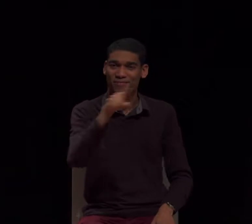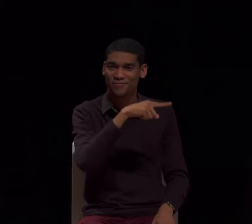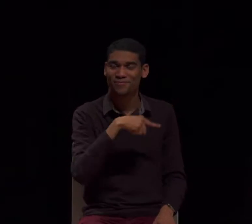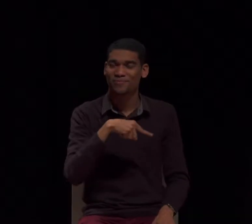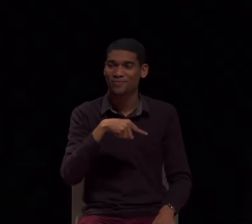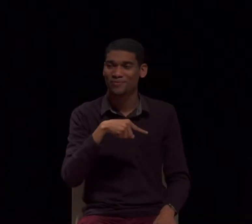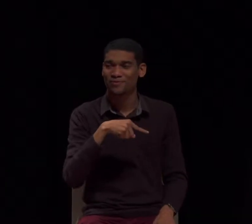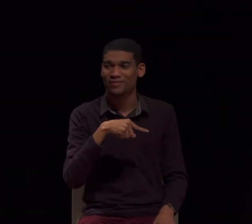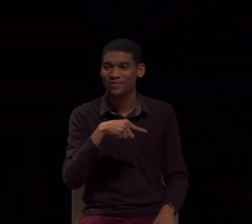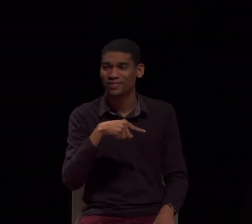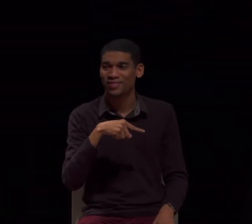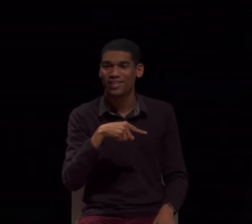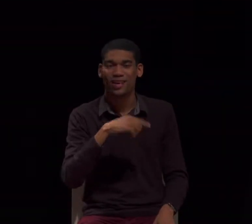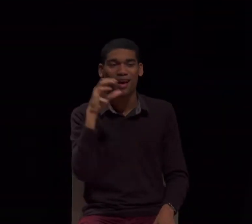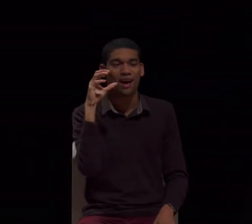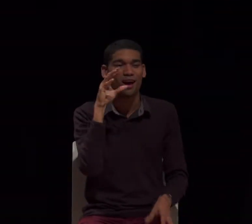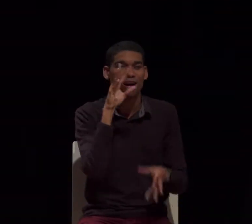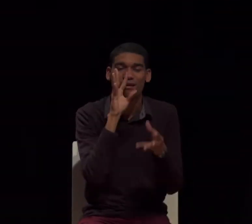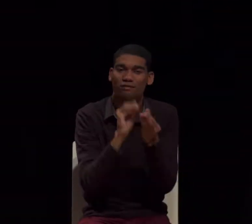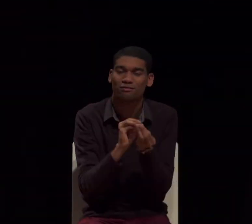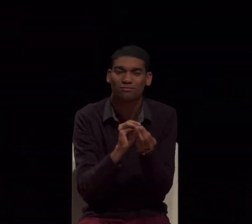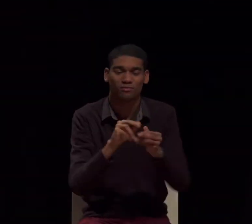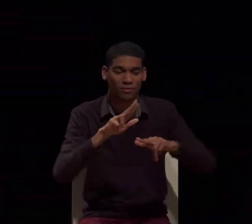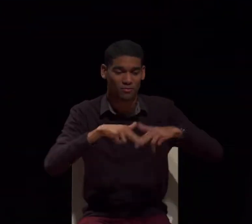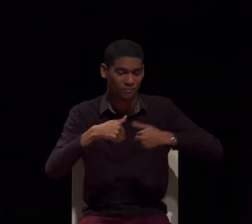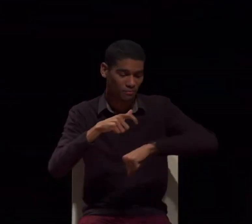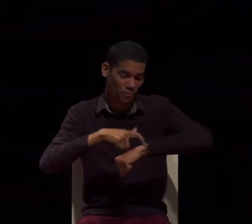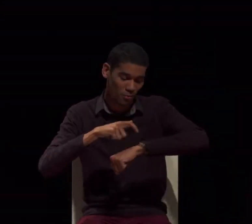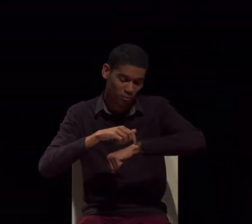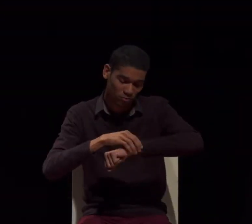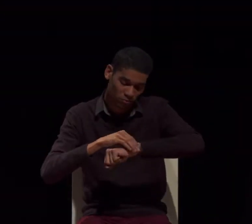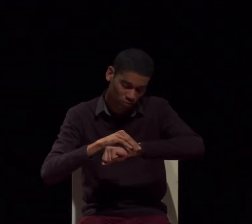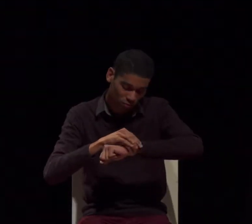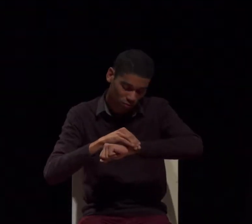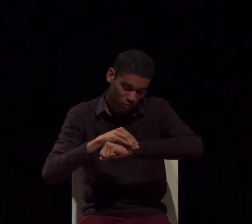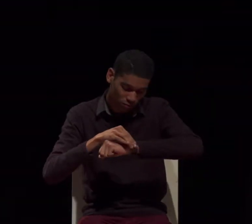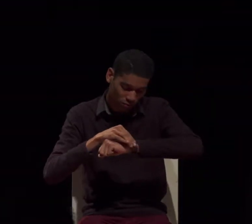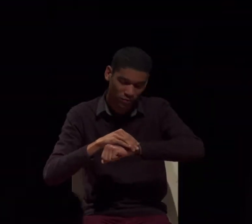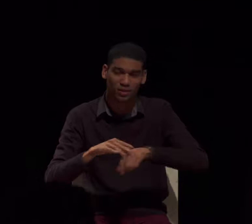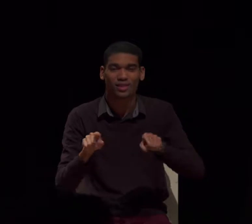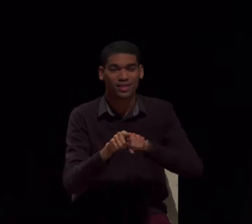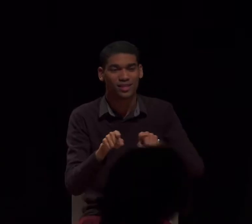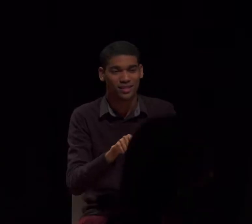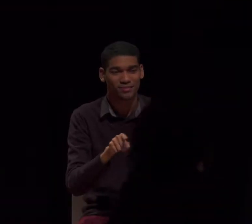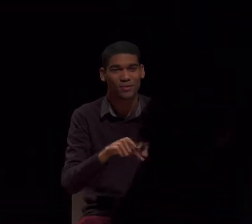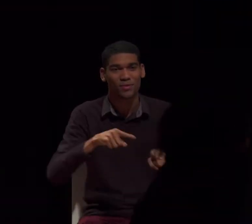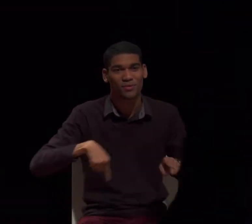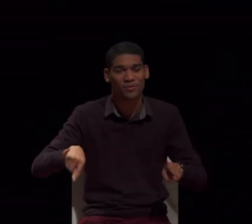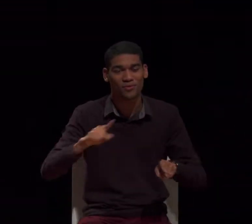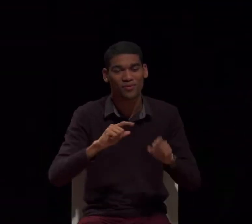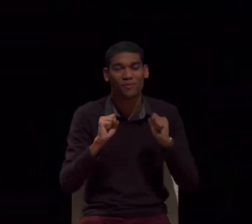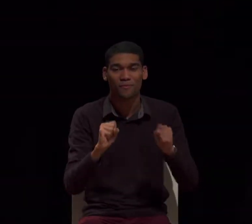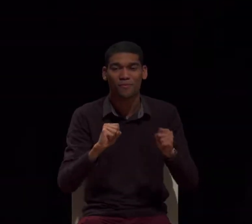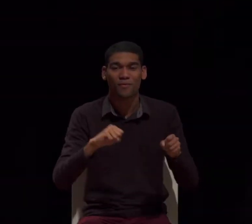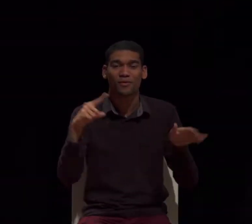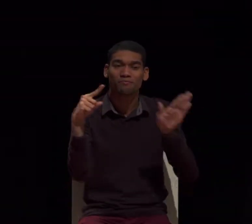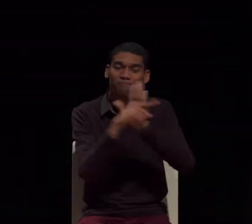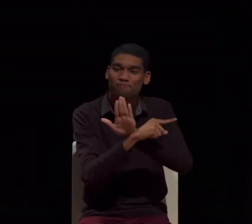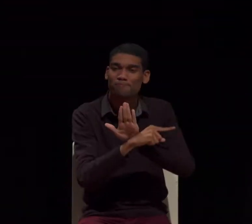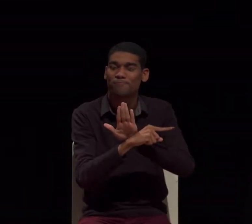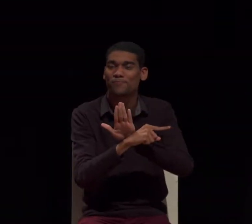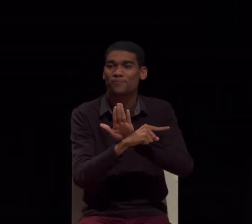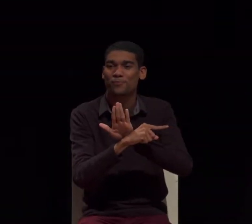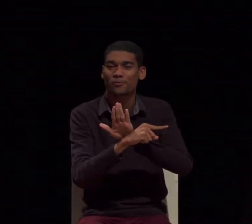todos sejam breves por conta do nosso tempo e que nós possamos fazer perguntas de